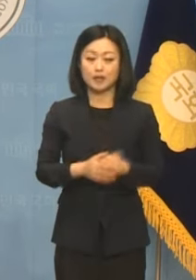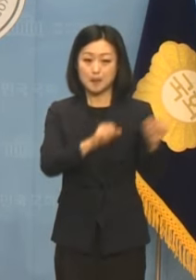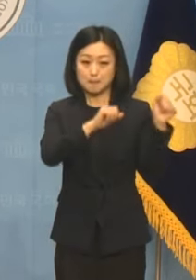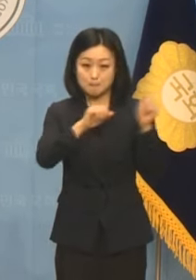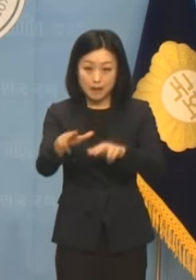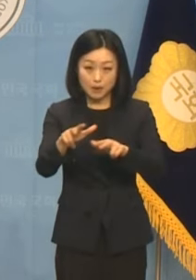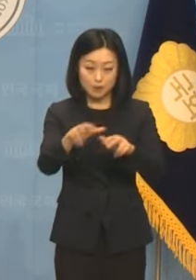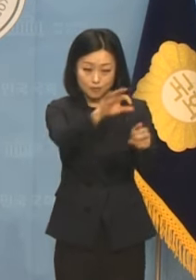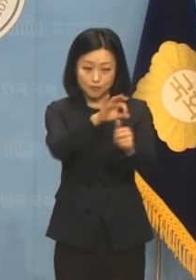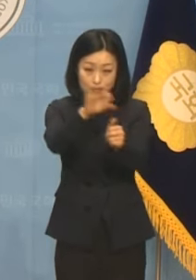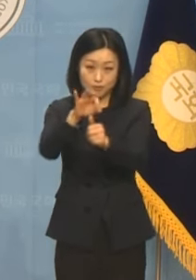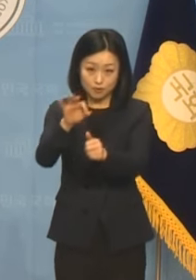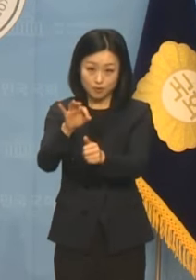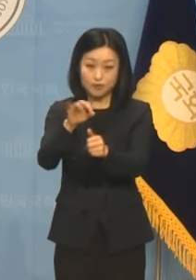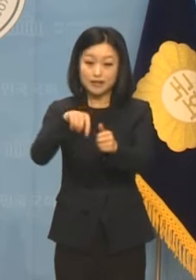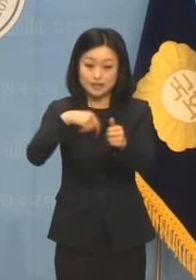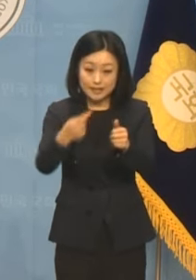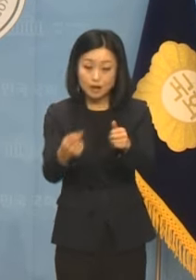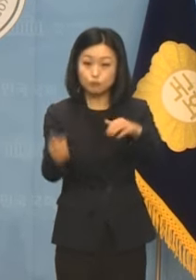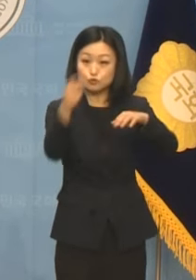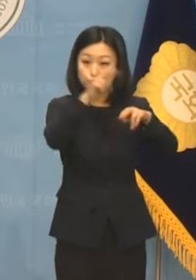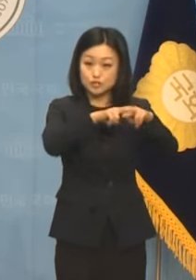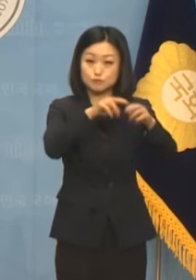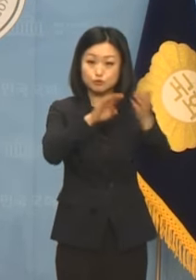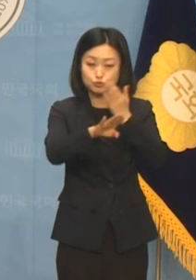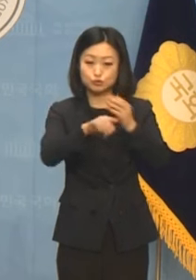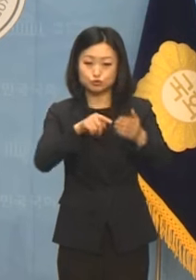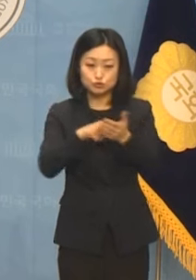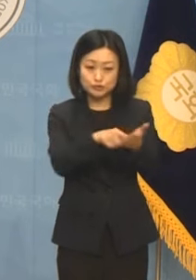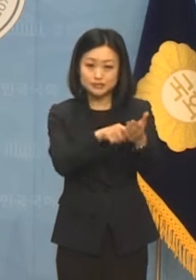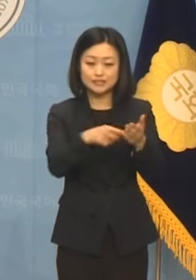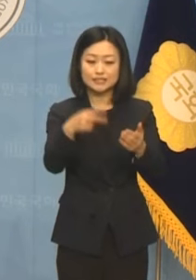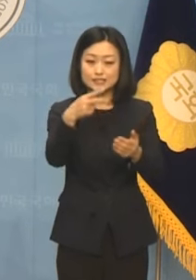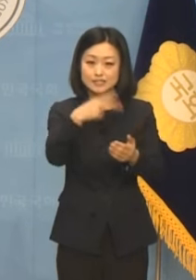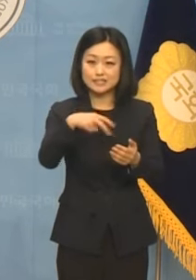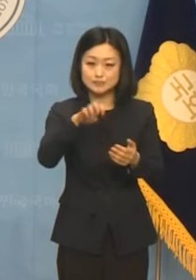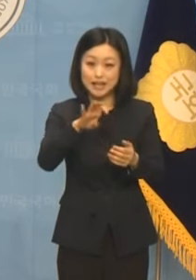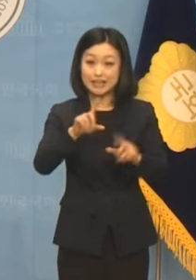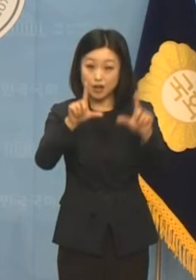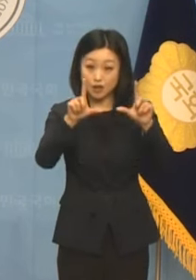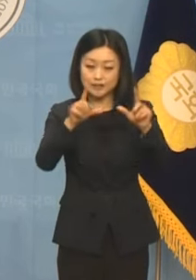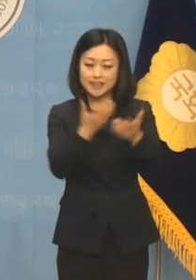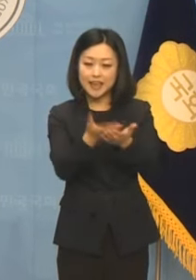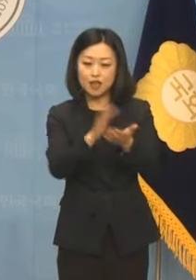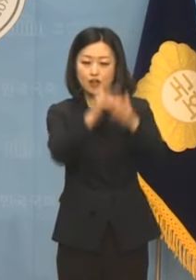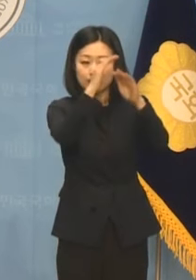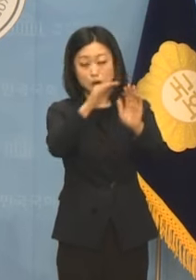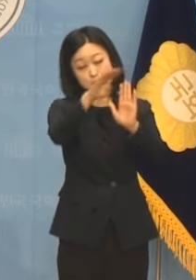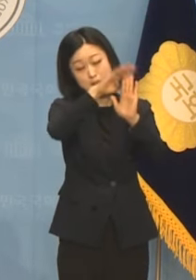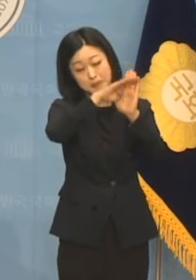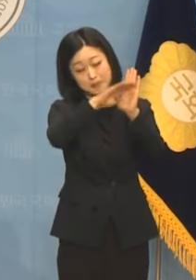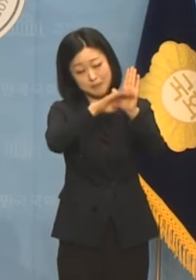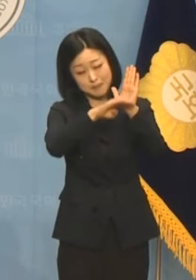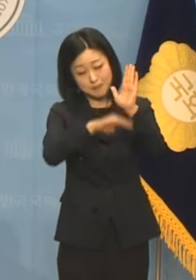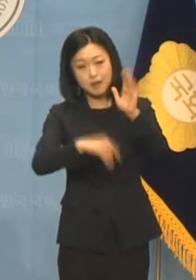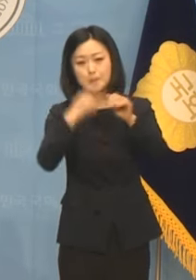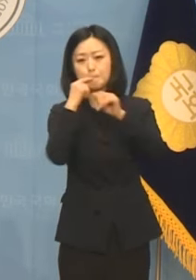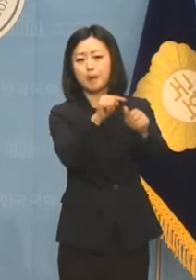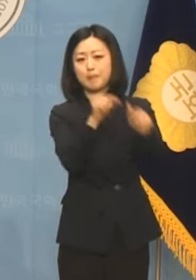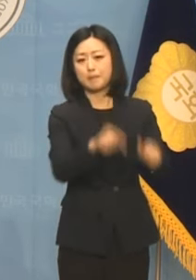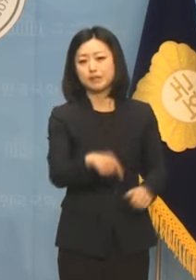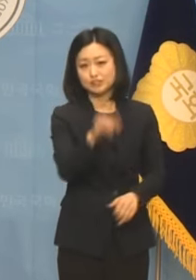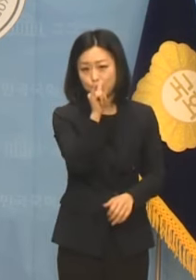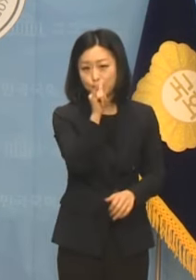즉시해고 추진 현안 24년 개혁 과제 등으로 분해 주요 내용을 열거하고 있습니다